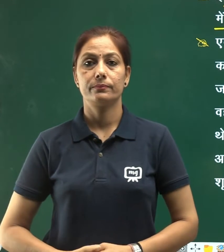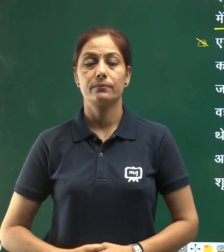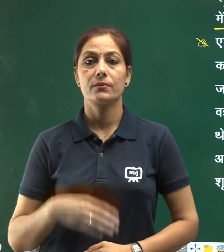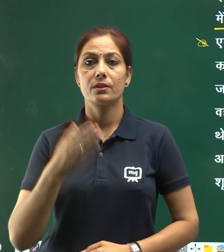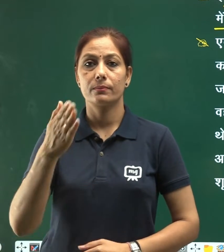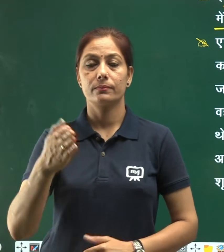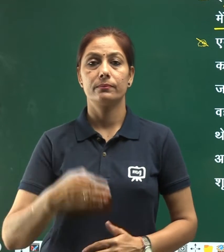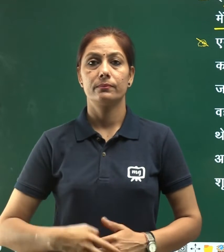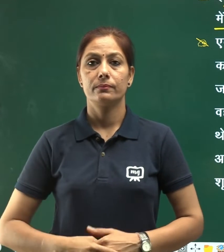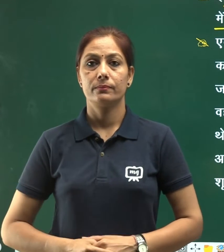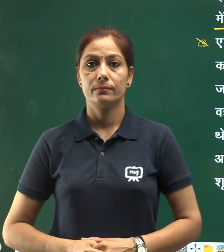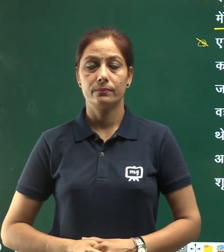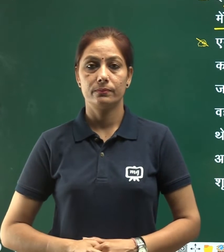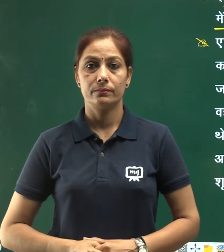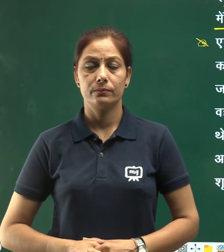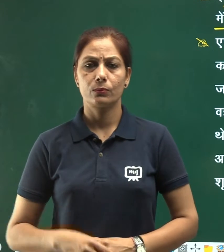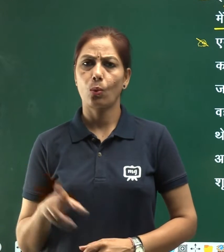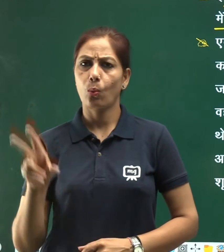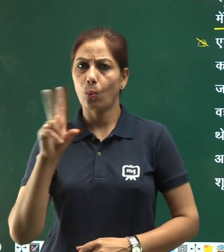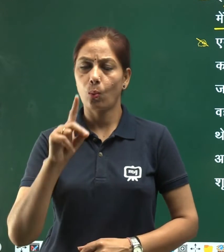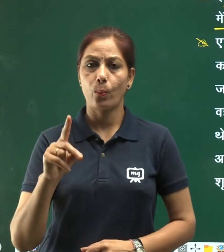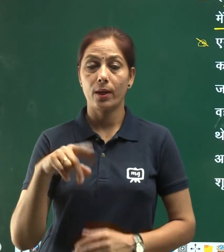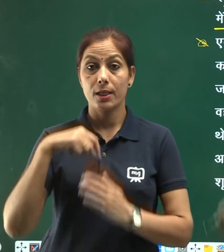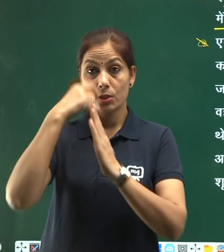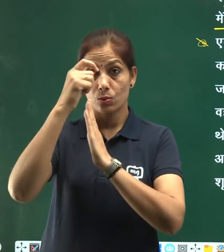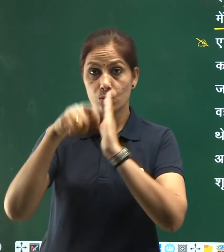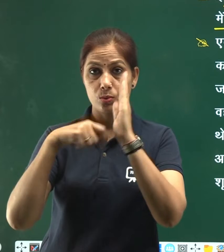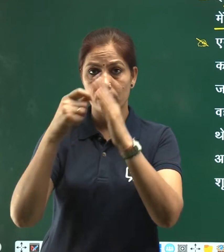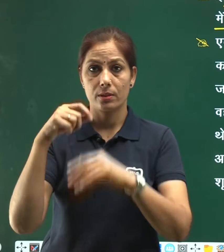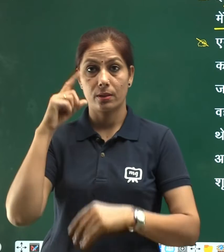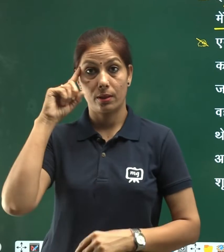जब दोबारा शूटिंग के लिए